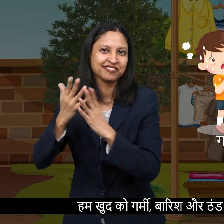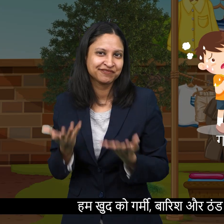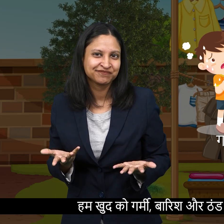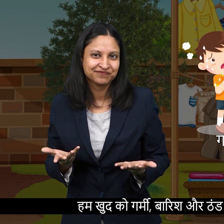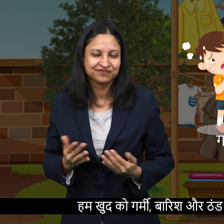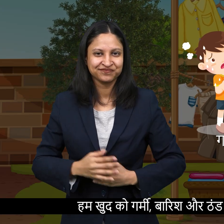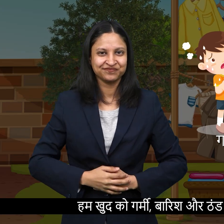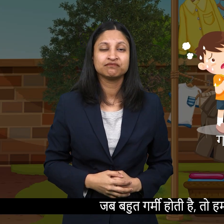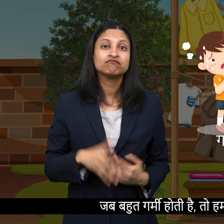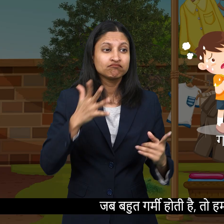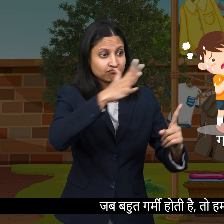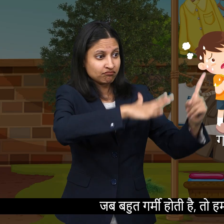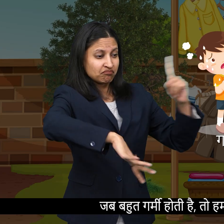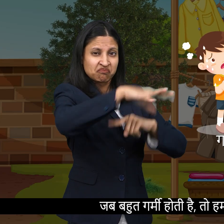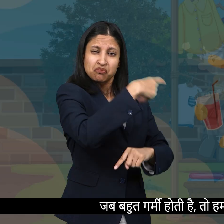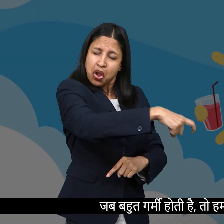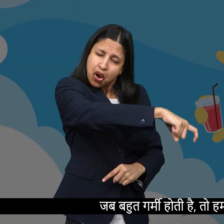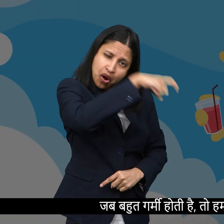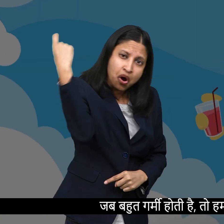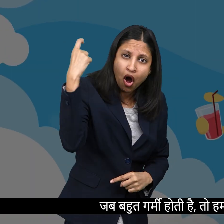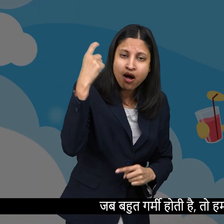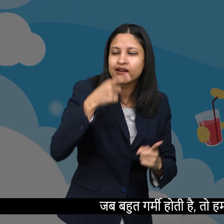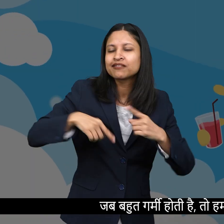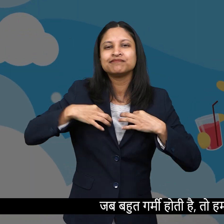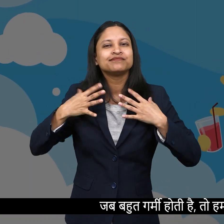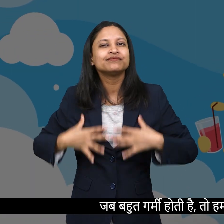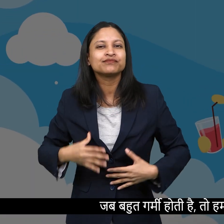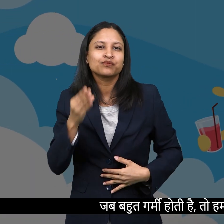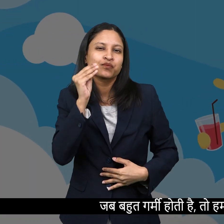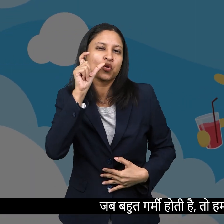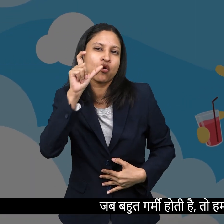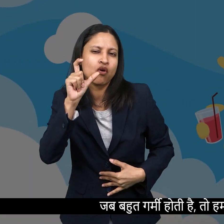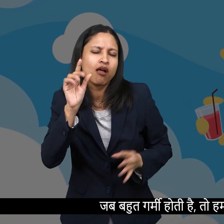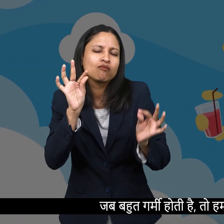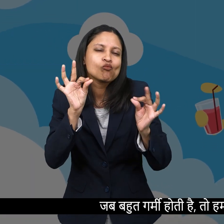जब बहुत गर्मी होती है तो हम हल्के सूती कपड़े पहनते हैं।